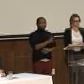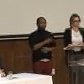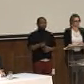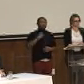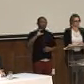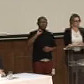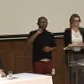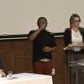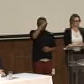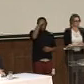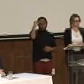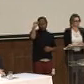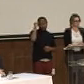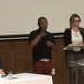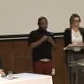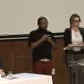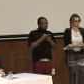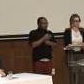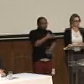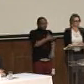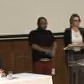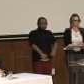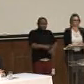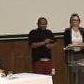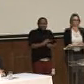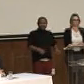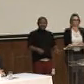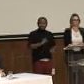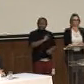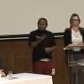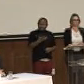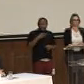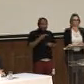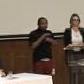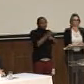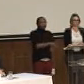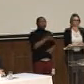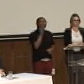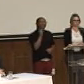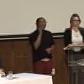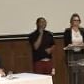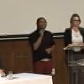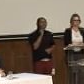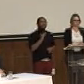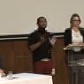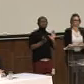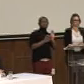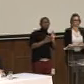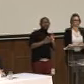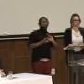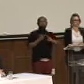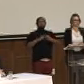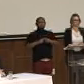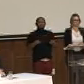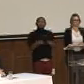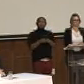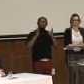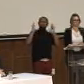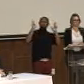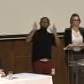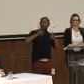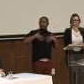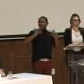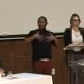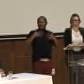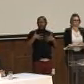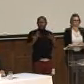pode procurar a comissão que está aqui e participe desse churrasco. Um churrasco para a gente debater proposta, mas também um churrasco para a gente se divertir, para o lazer, porque isso faz